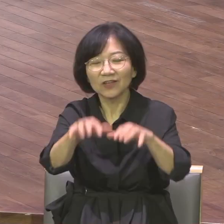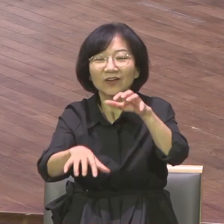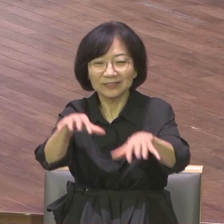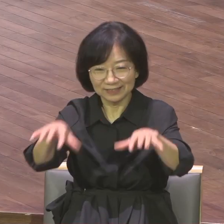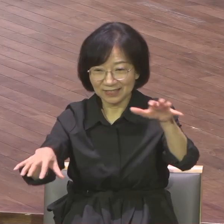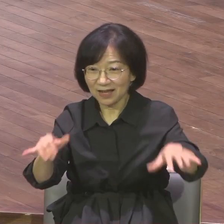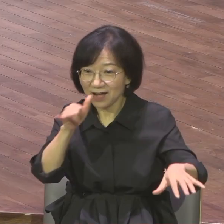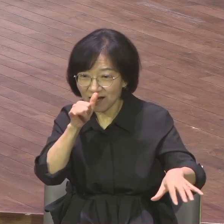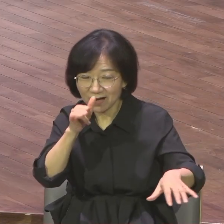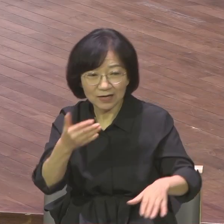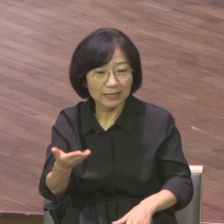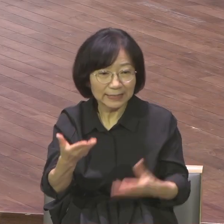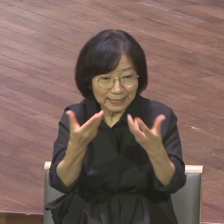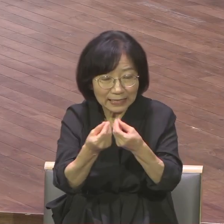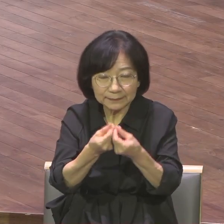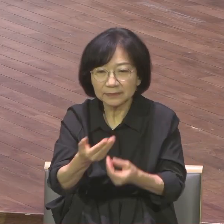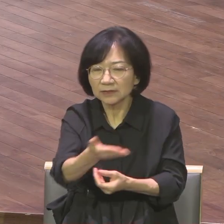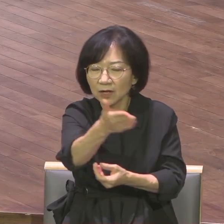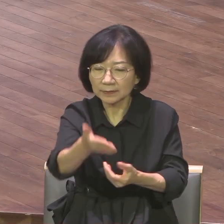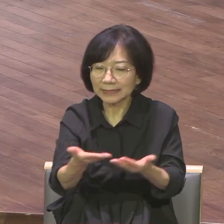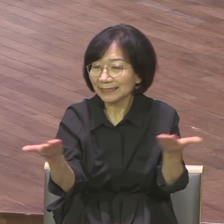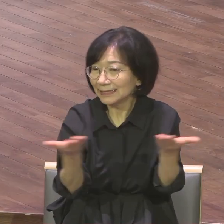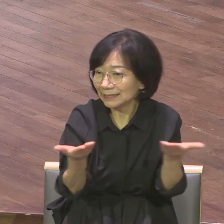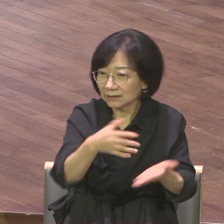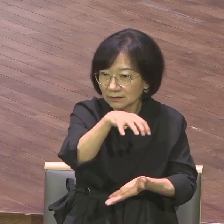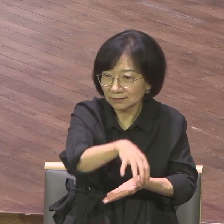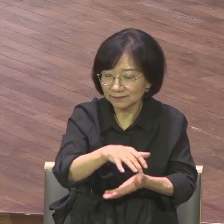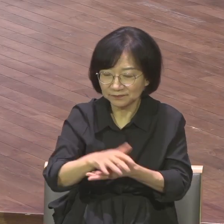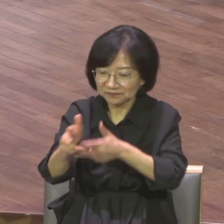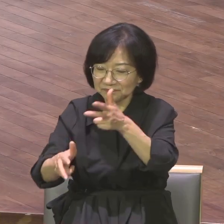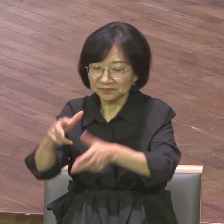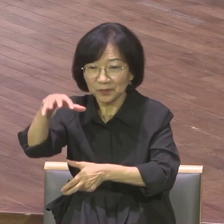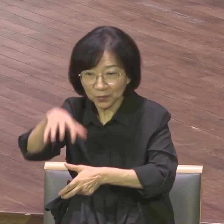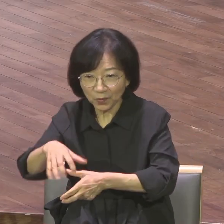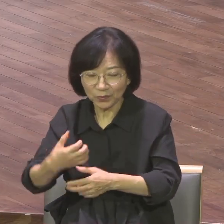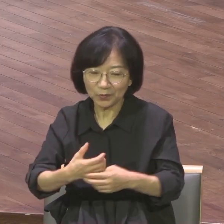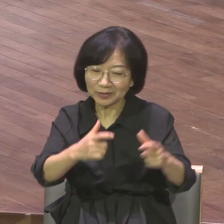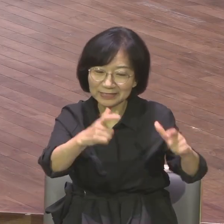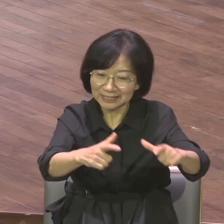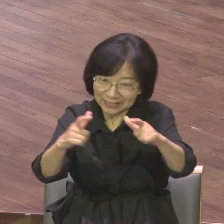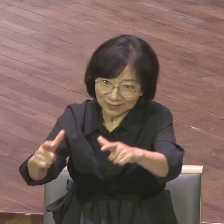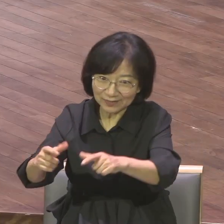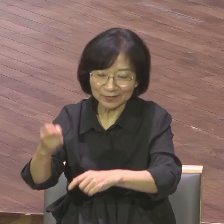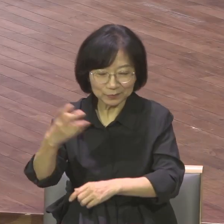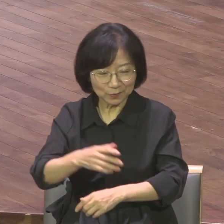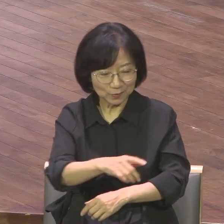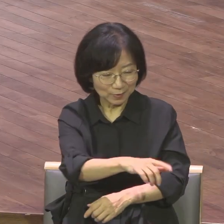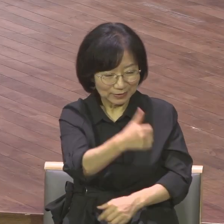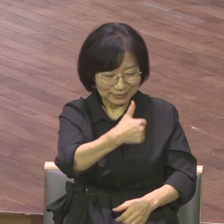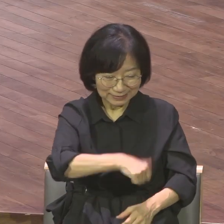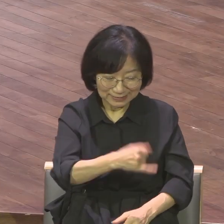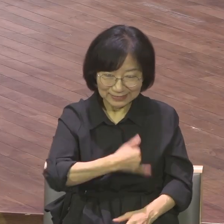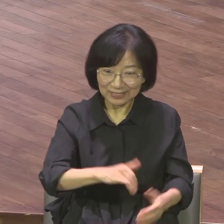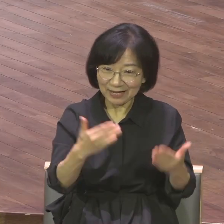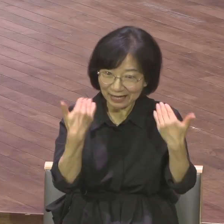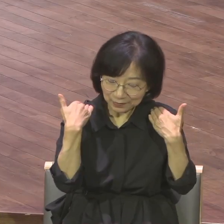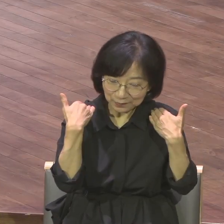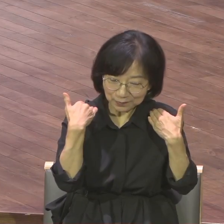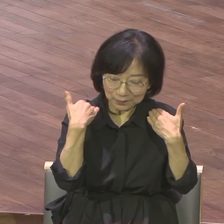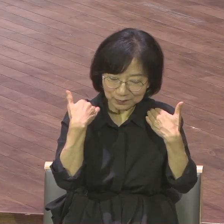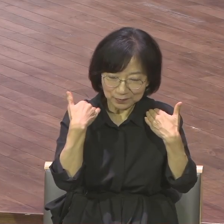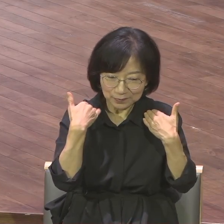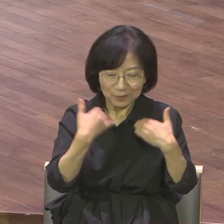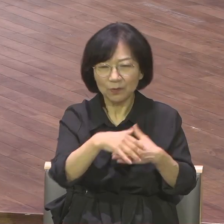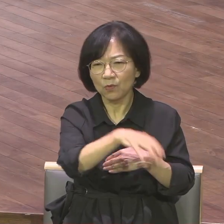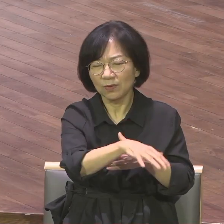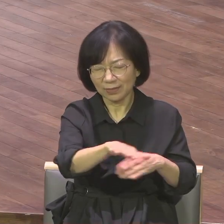여러분의 직장과 여러분의 산업 현장에, 지역 현장에, 우리 다음 세대들은 학업과 전문성의 현장,